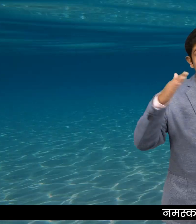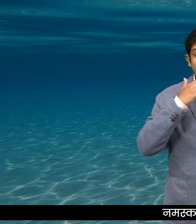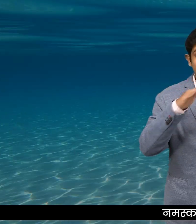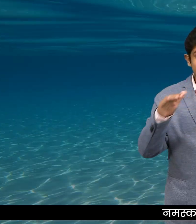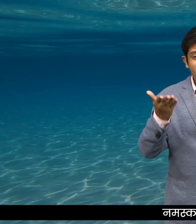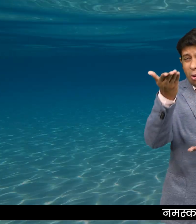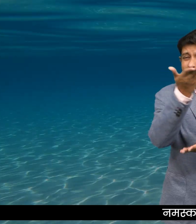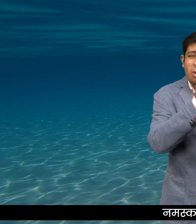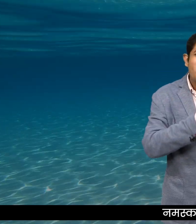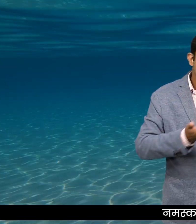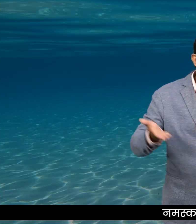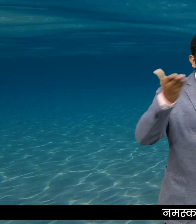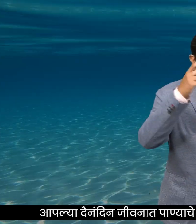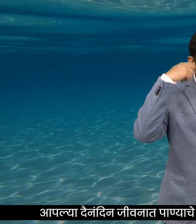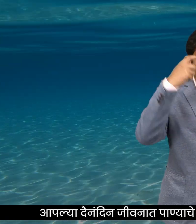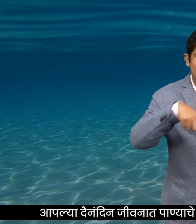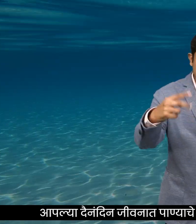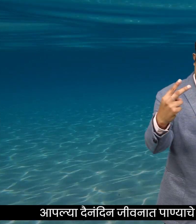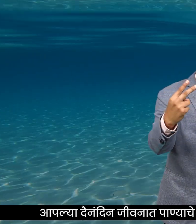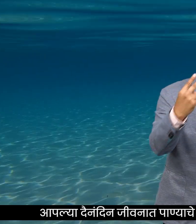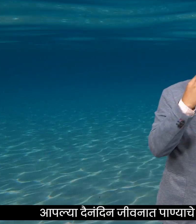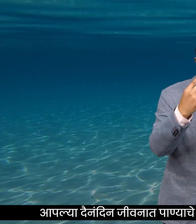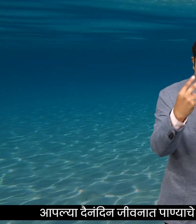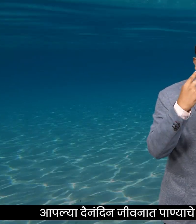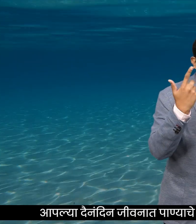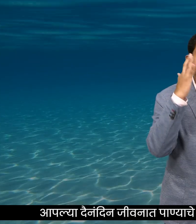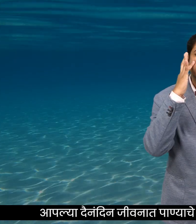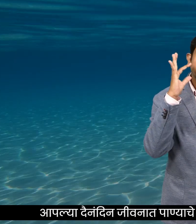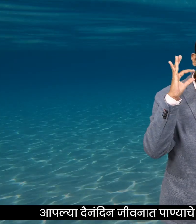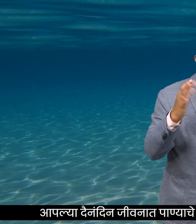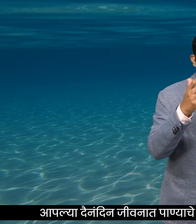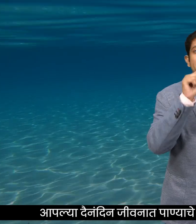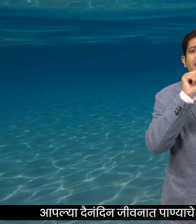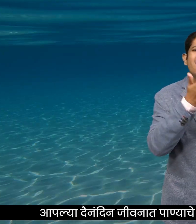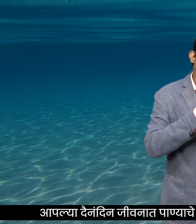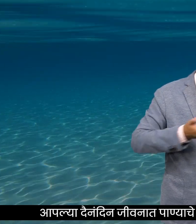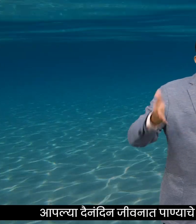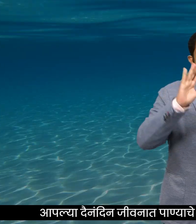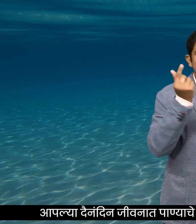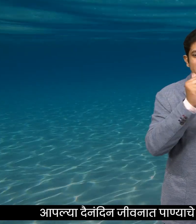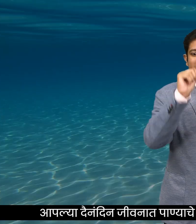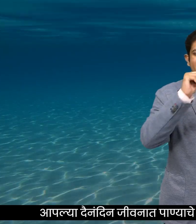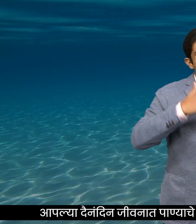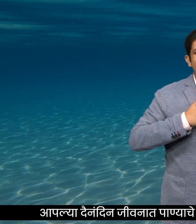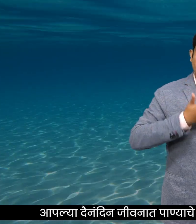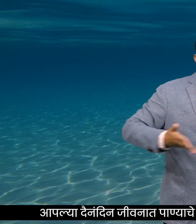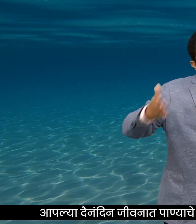नमस्कार विद्यार्थ्यांनो, आपल्या दैनंदिन जीवनात पाण्याचे महत्त्व यावर तुम्ही व्हिडिओ पाहिला